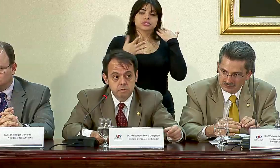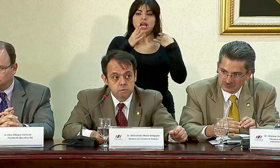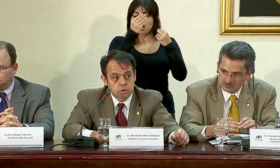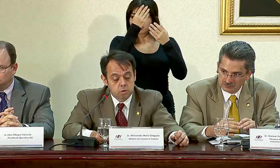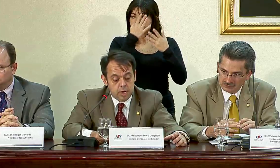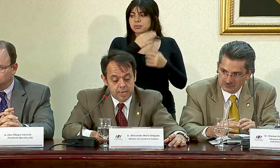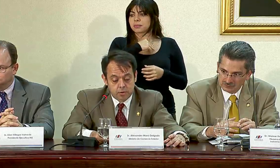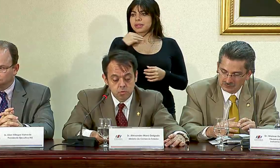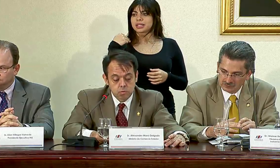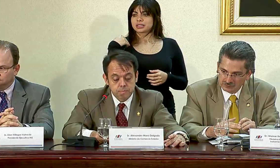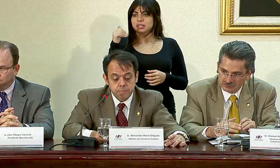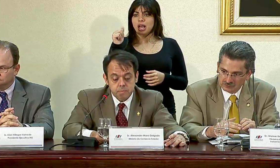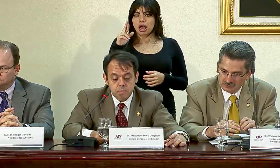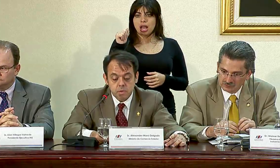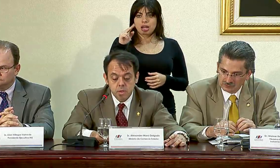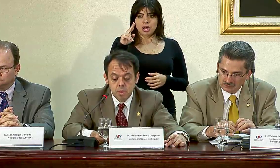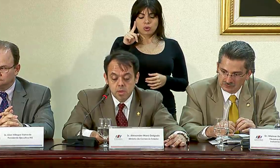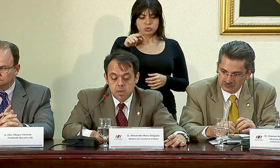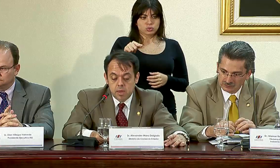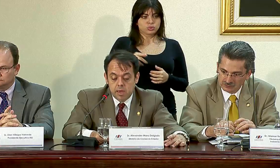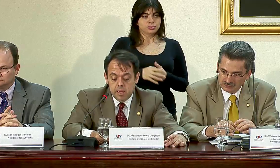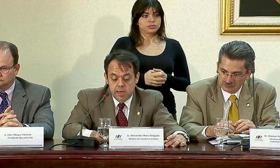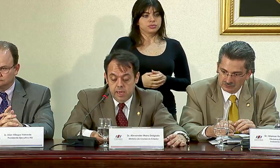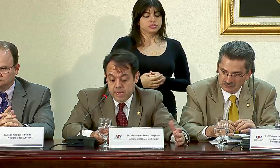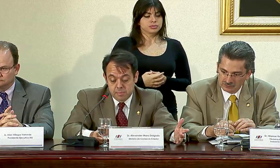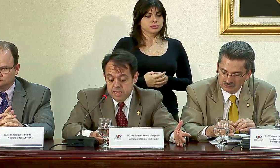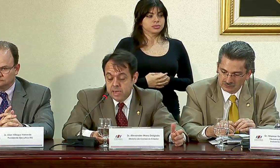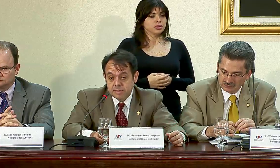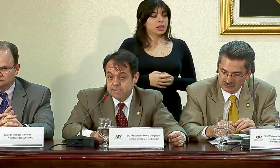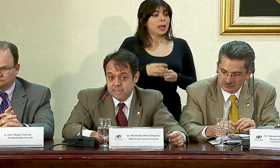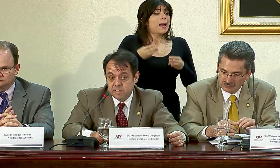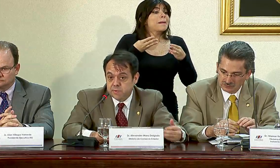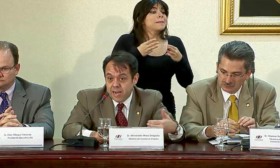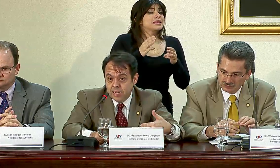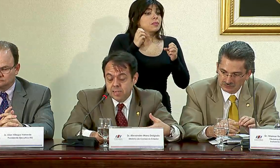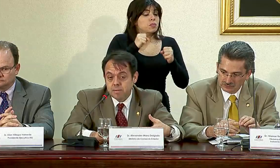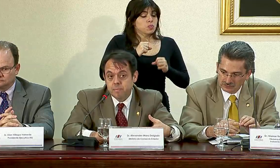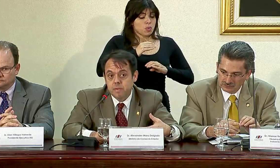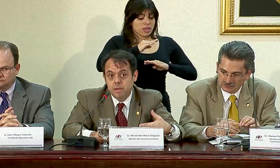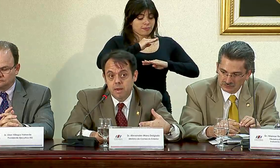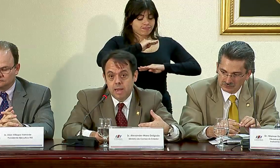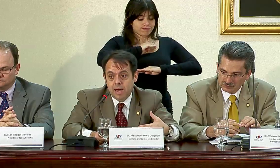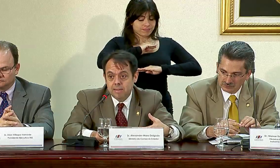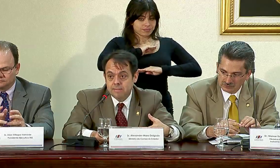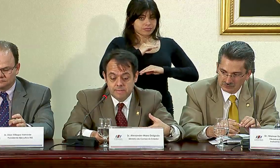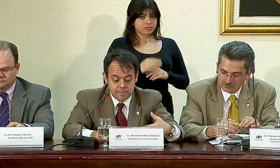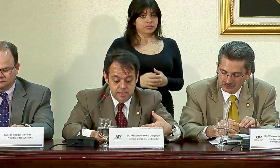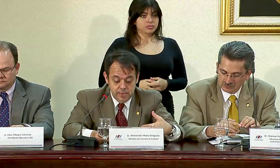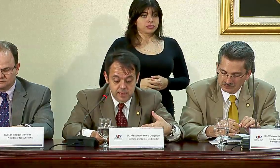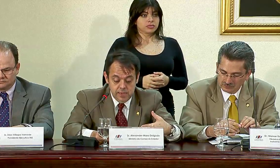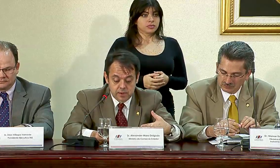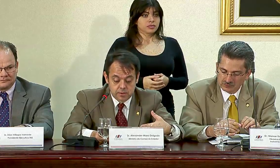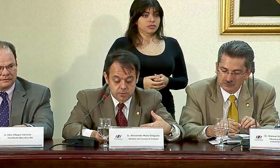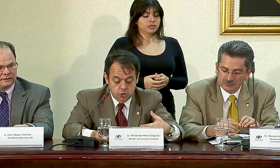indicado el ministro Arauz, en la medida en que se satisfagan las